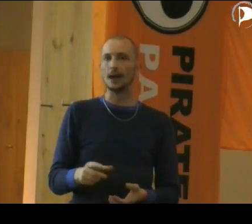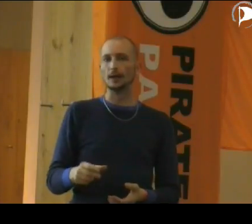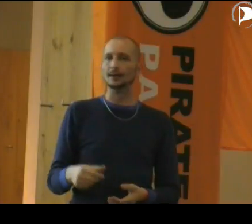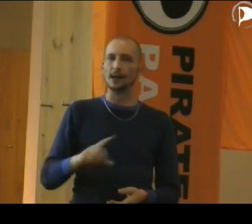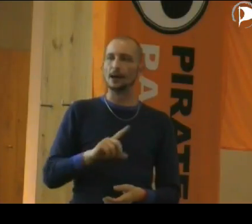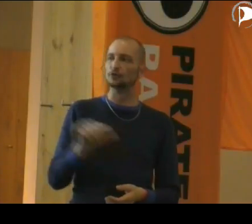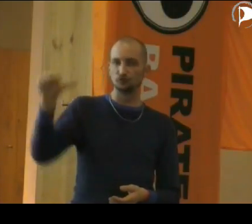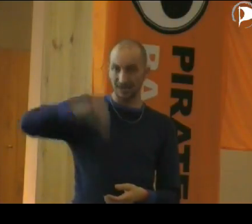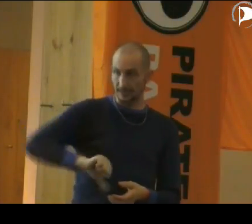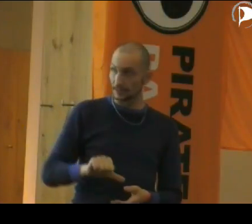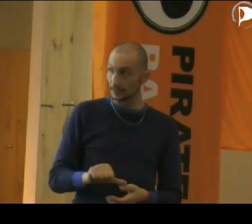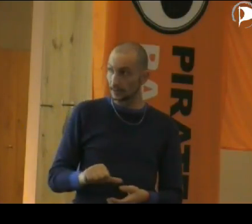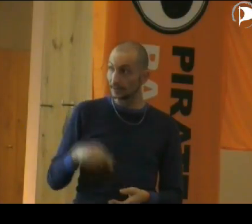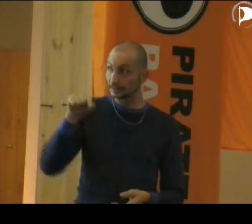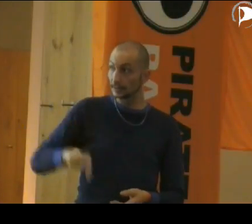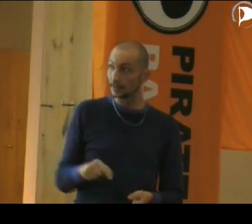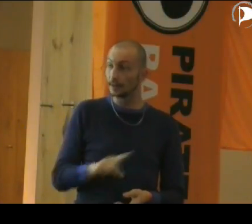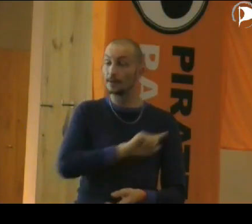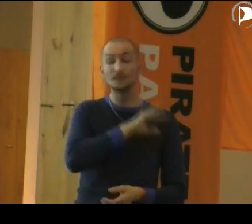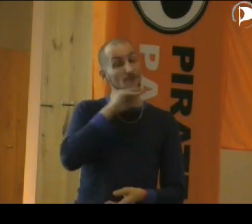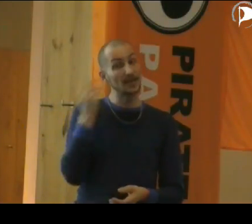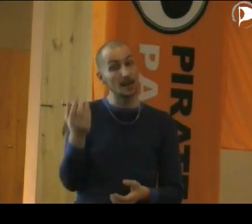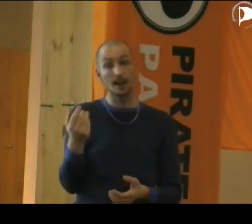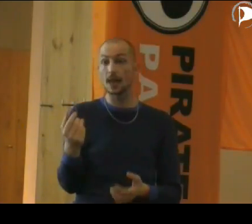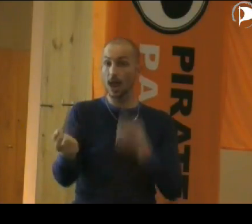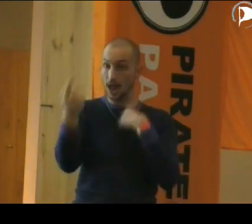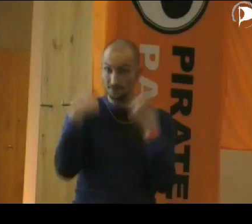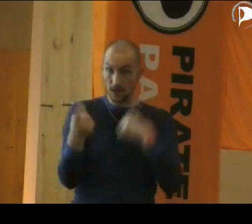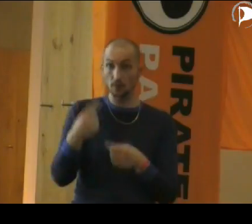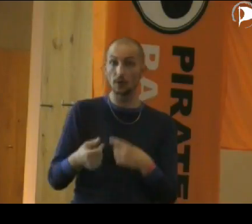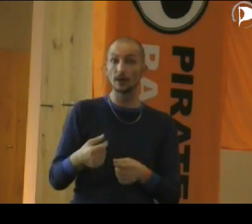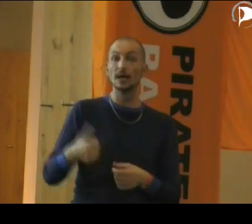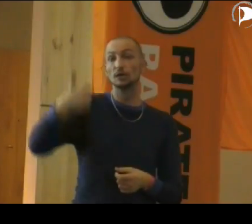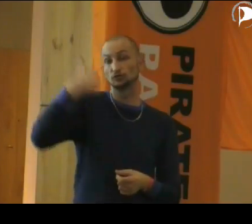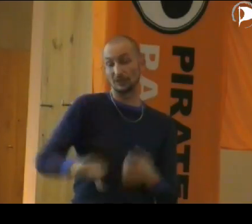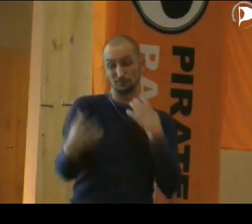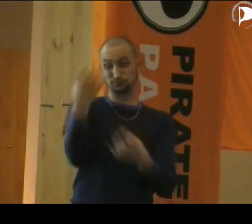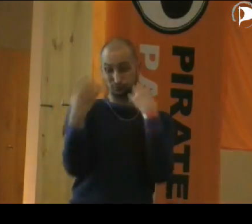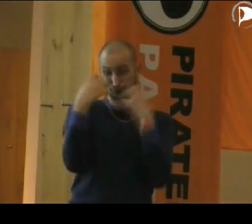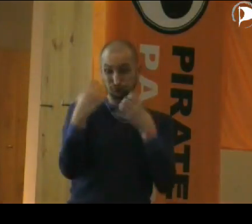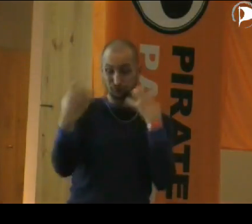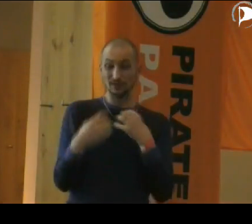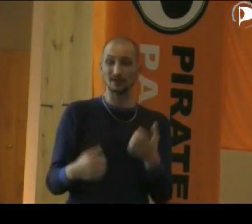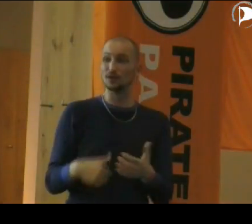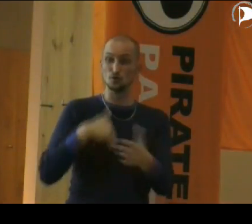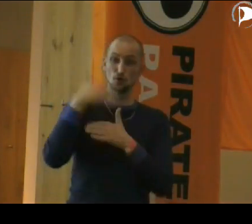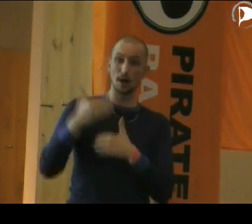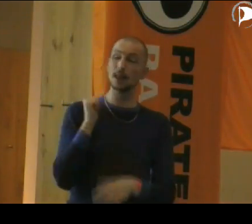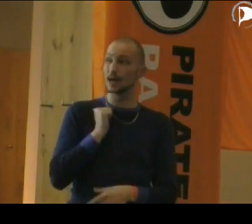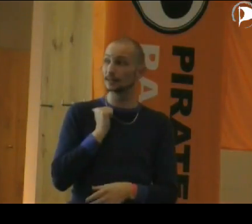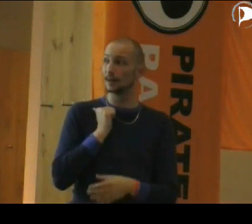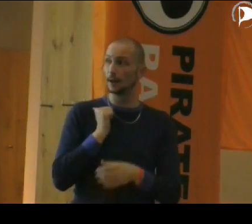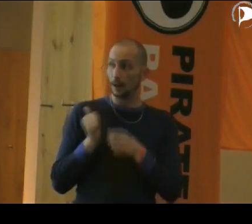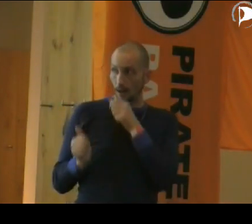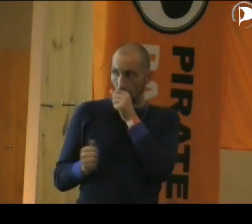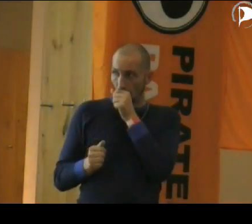dafür braucht noch nicht allzu viel verraten probleme macht ich habe mir ja nichts neues in meinem fall